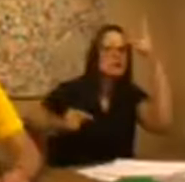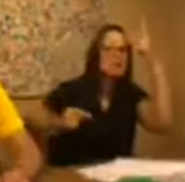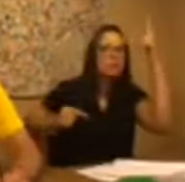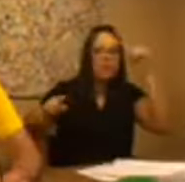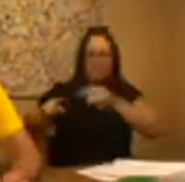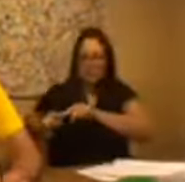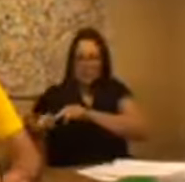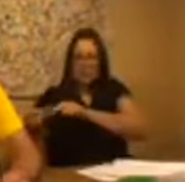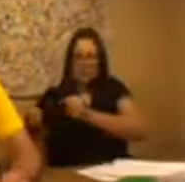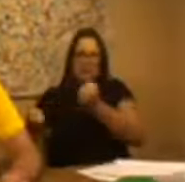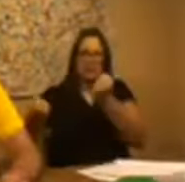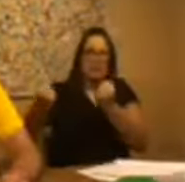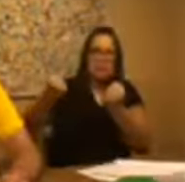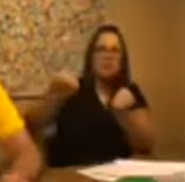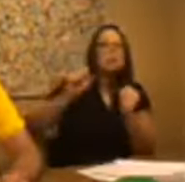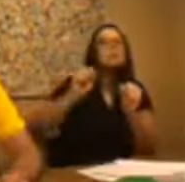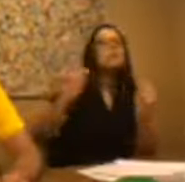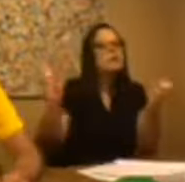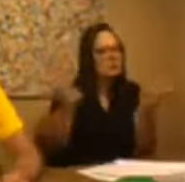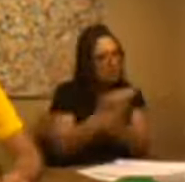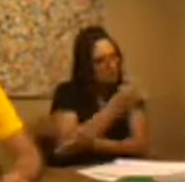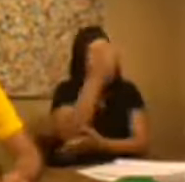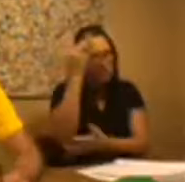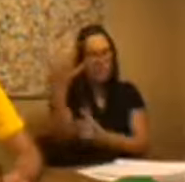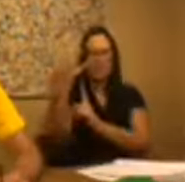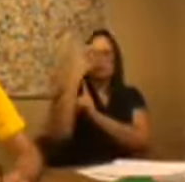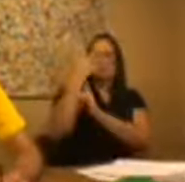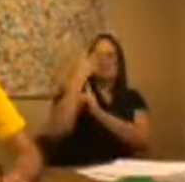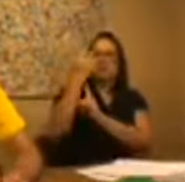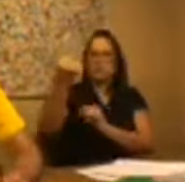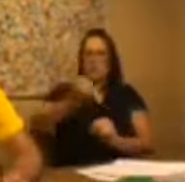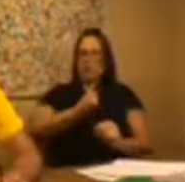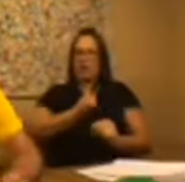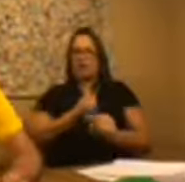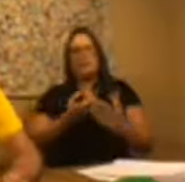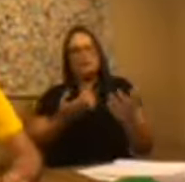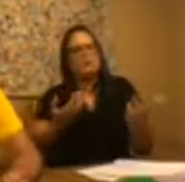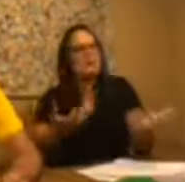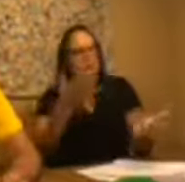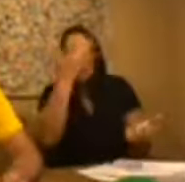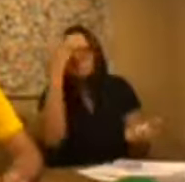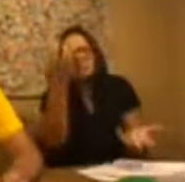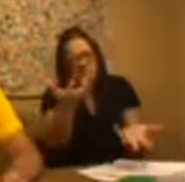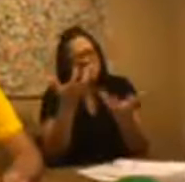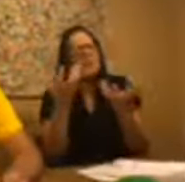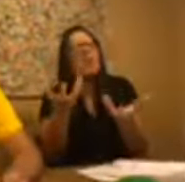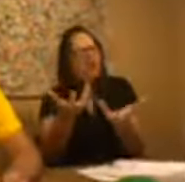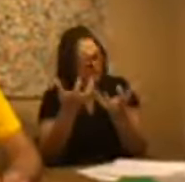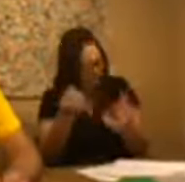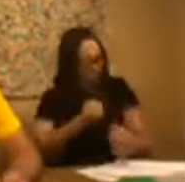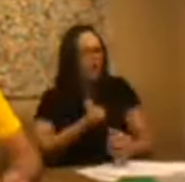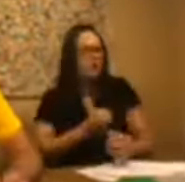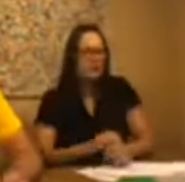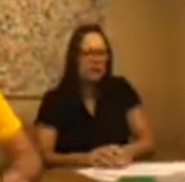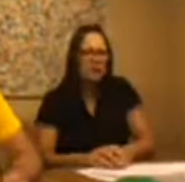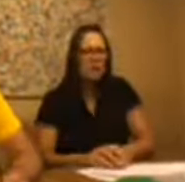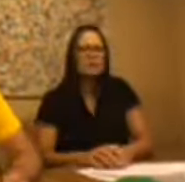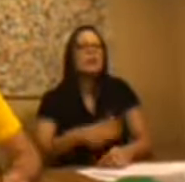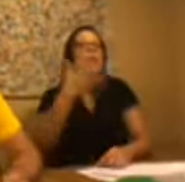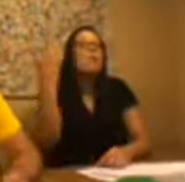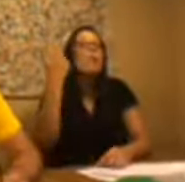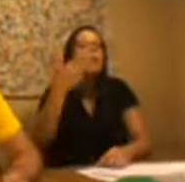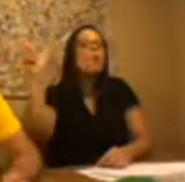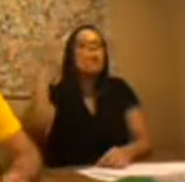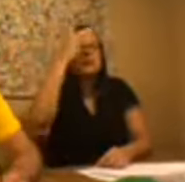deslocamento poderia sofrer um atentado esse ideal o país que estão aí olha a segunda pessoa